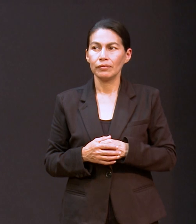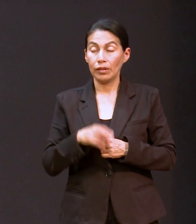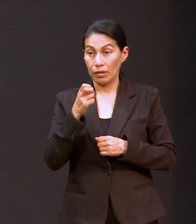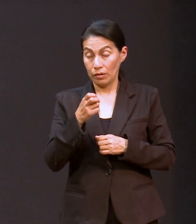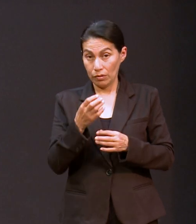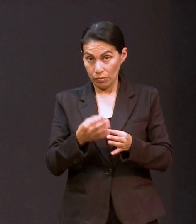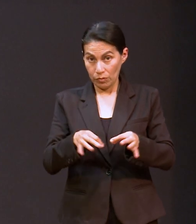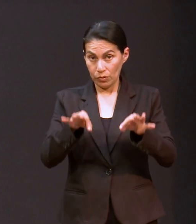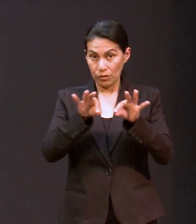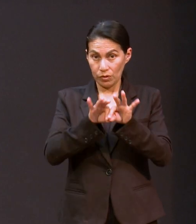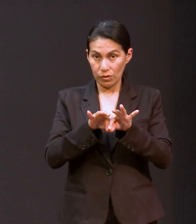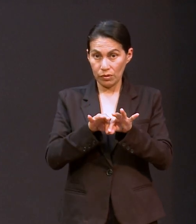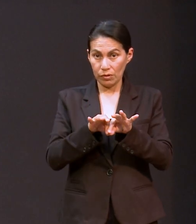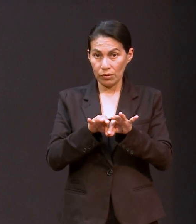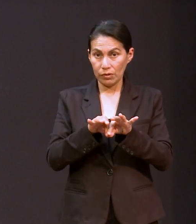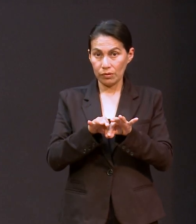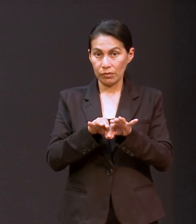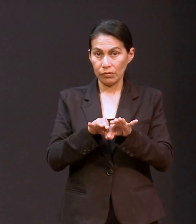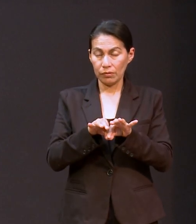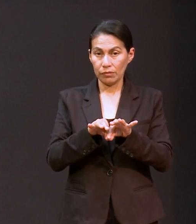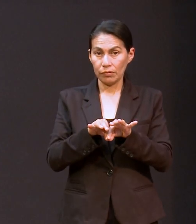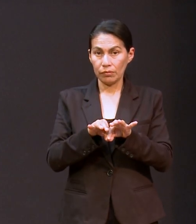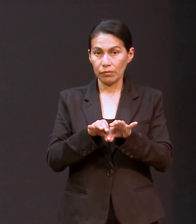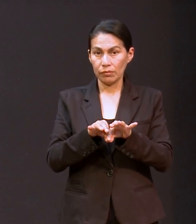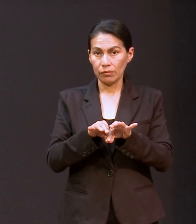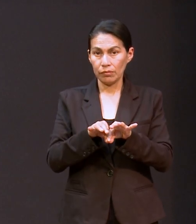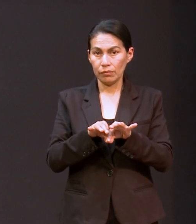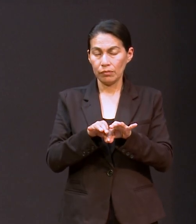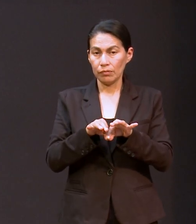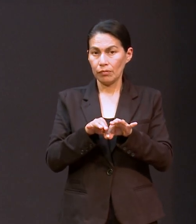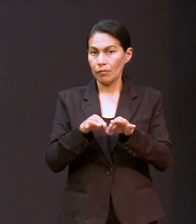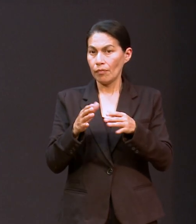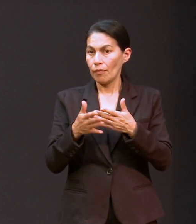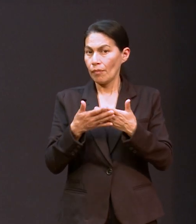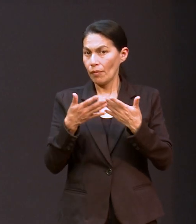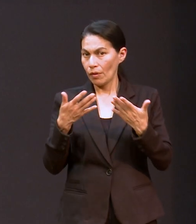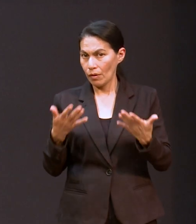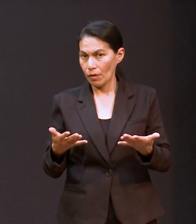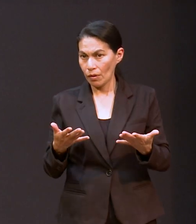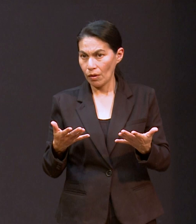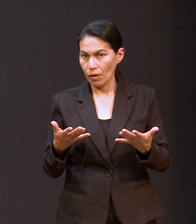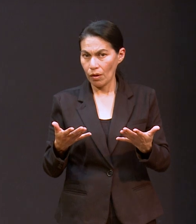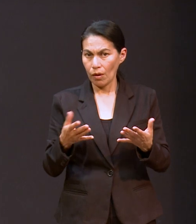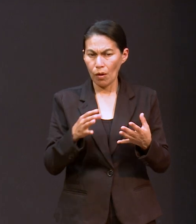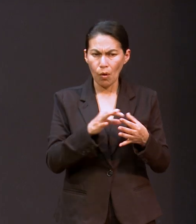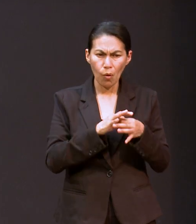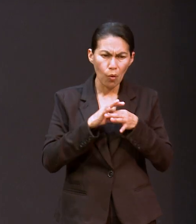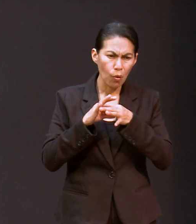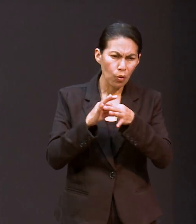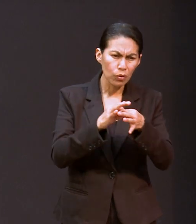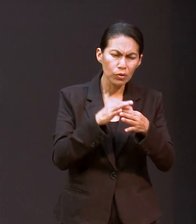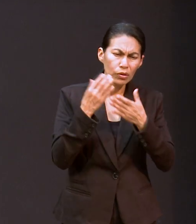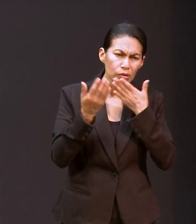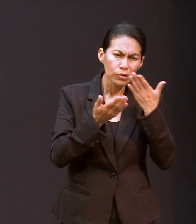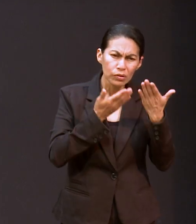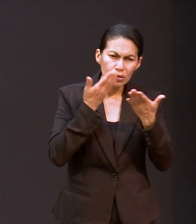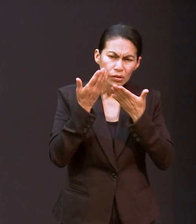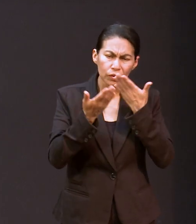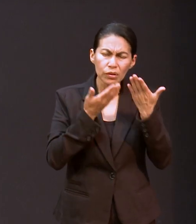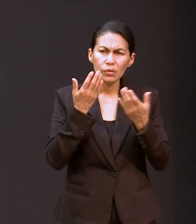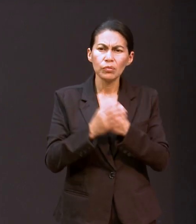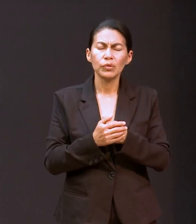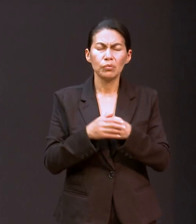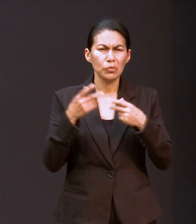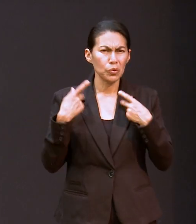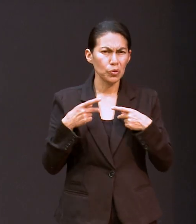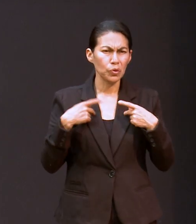y eso lo lo importante porque no solo fue para él ahora tenemos los viernes nos unimos juntos para estudiar la